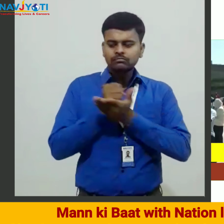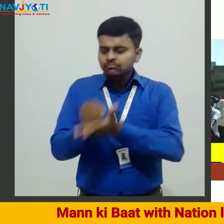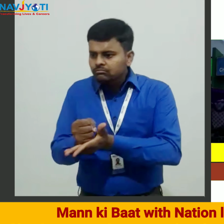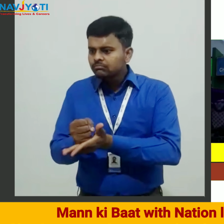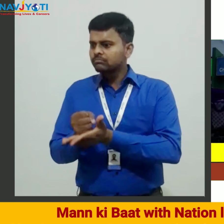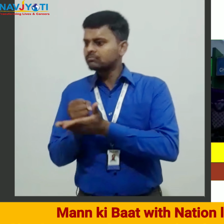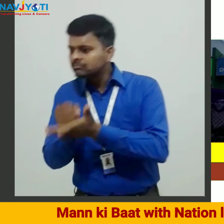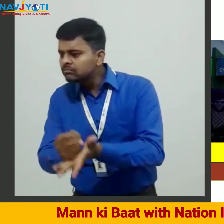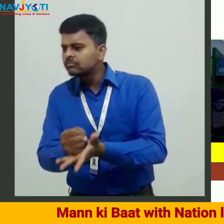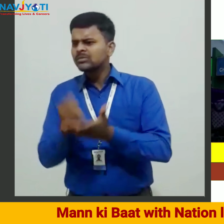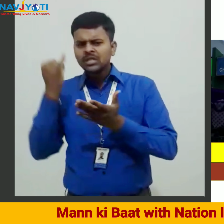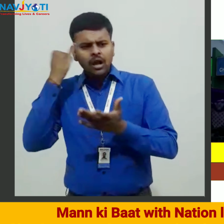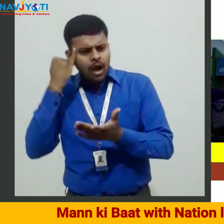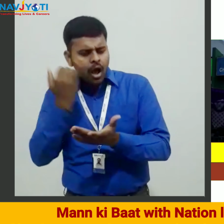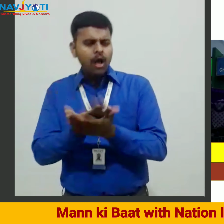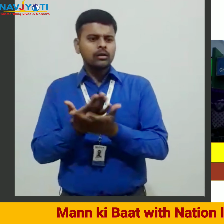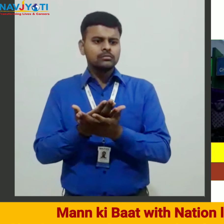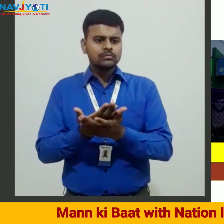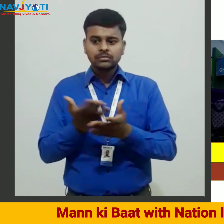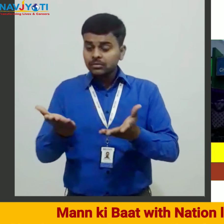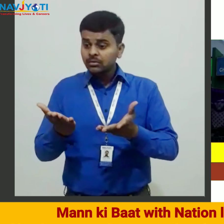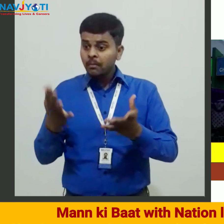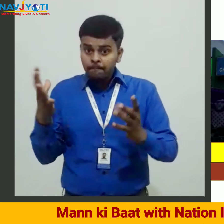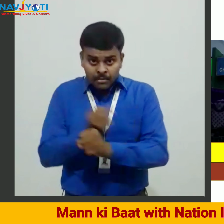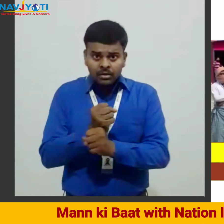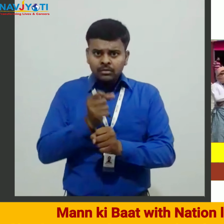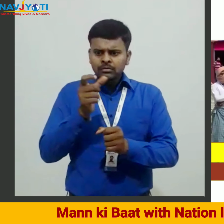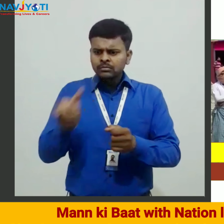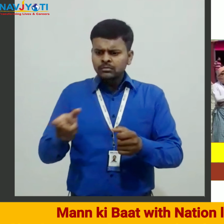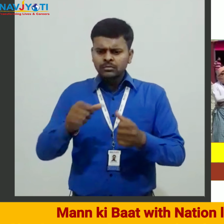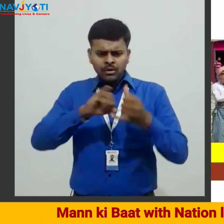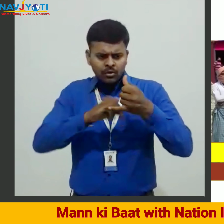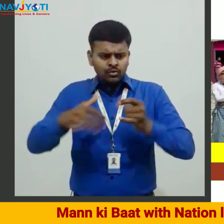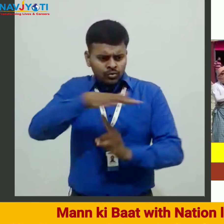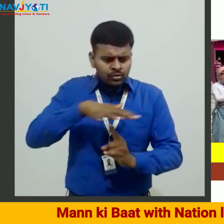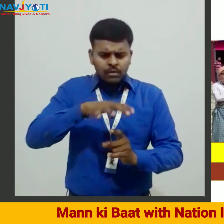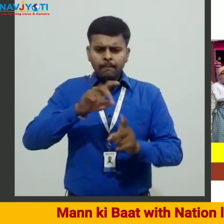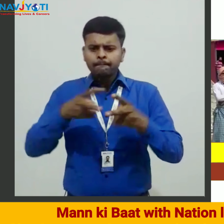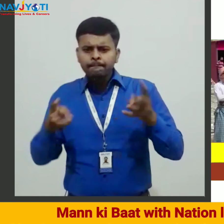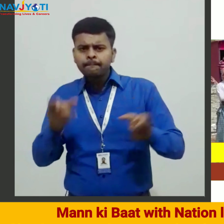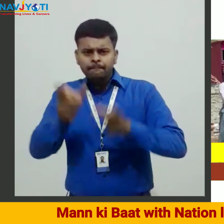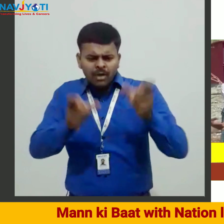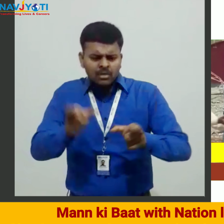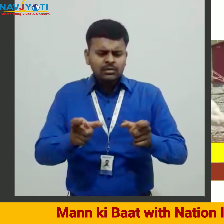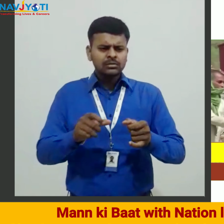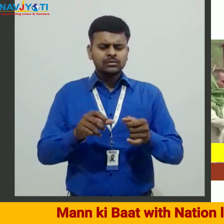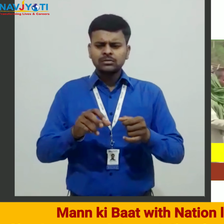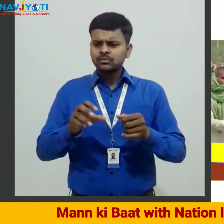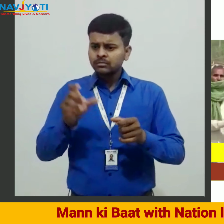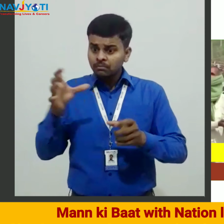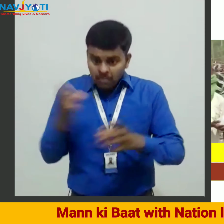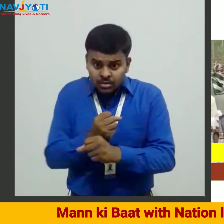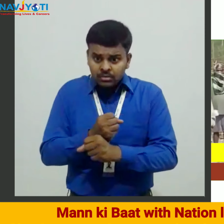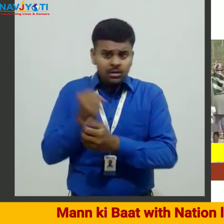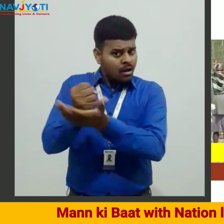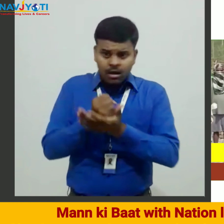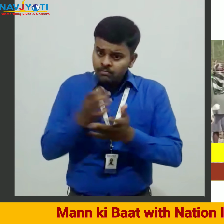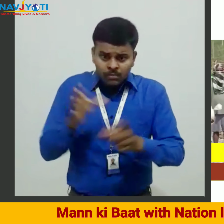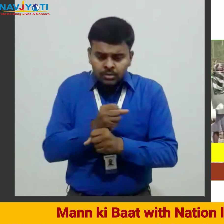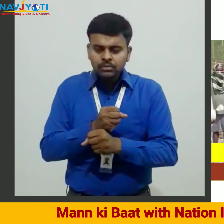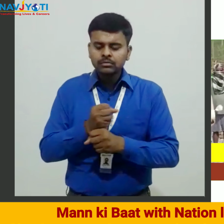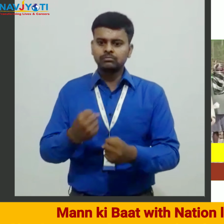लोग, मंडियों में काम करने वाले हमारे मजदूर भाई बहन, हमारे आस पड़ोस के ऑटो चालक, रिक्शा चालक,